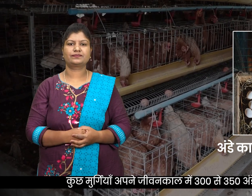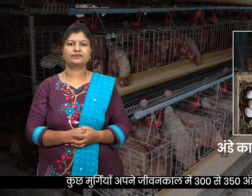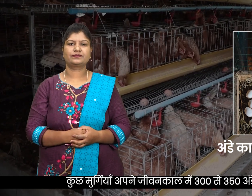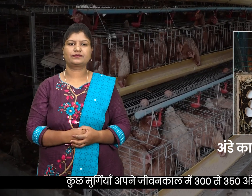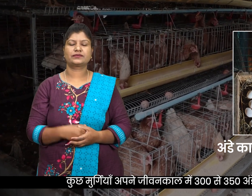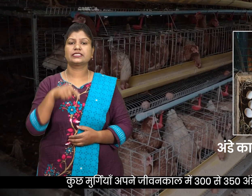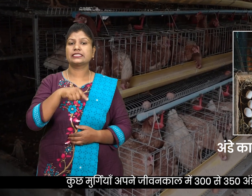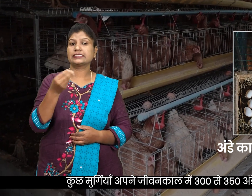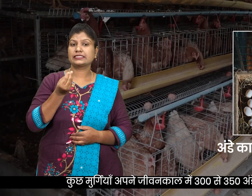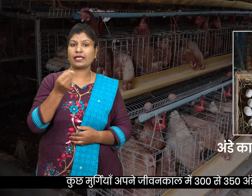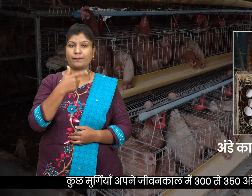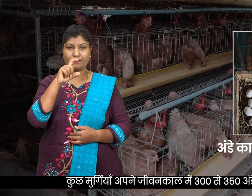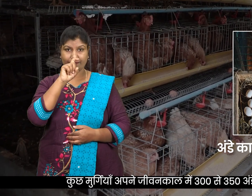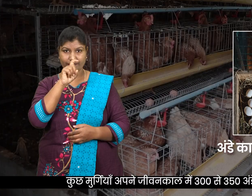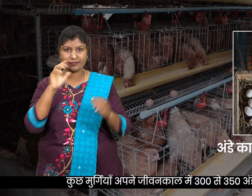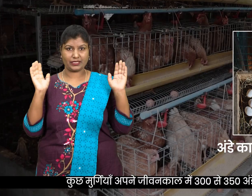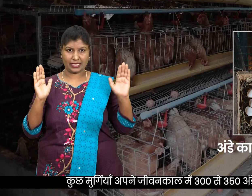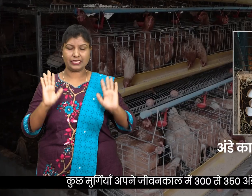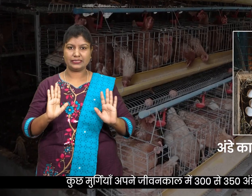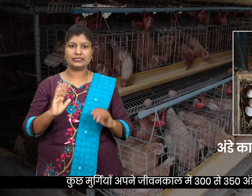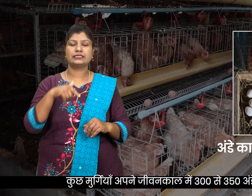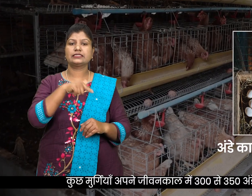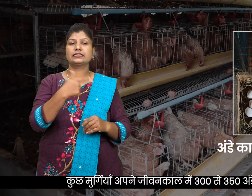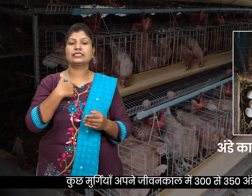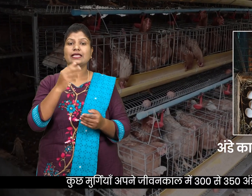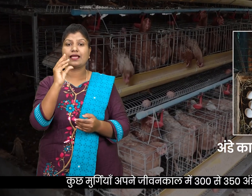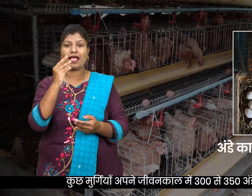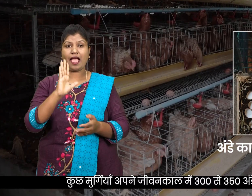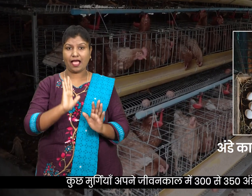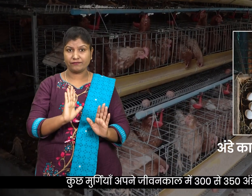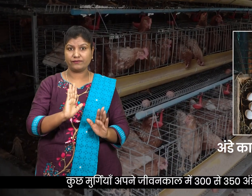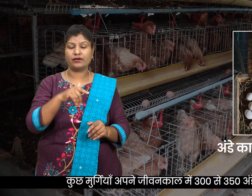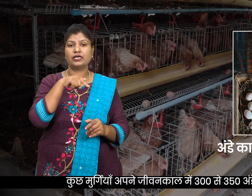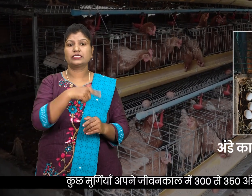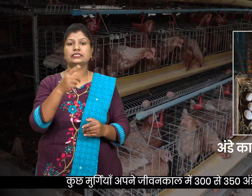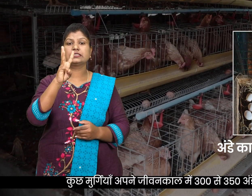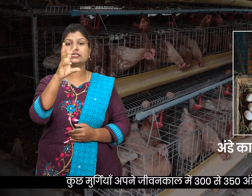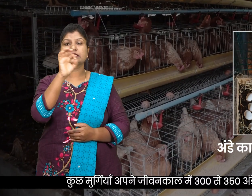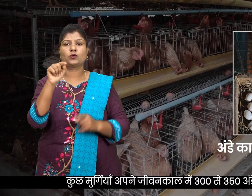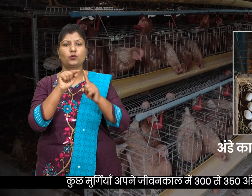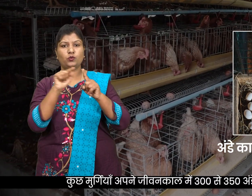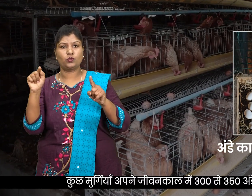कुछ मुर्गियां अपने जीवन काल में 300 से 350 अंडे दे सकते हैं,